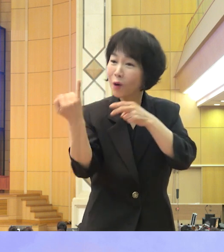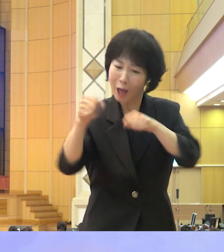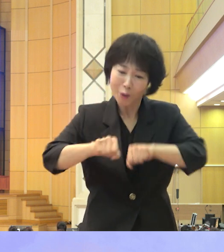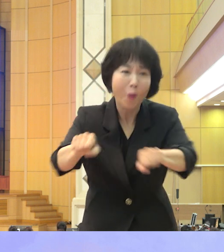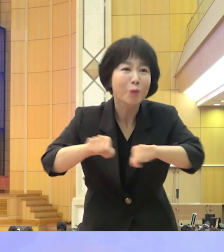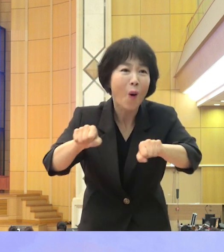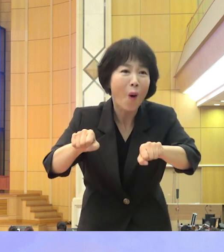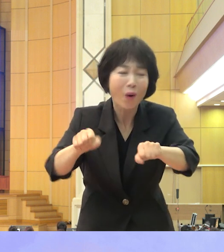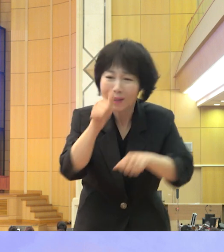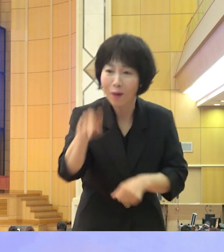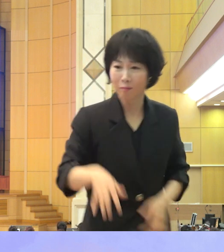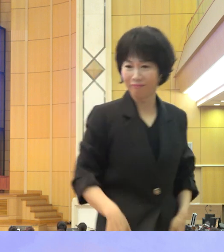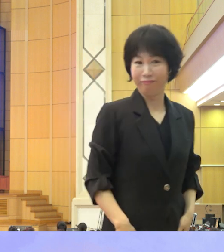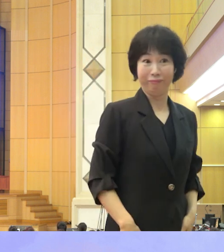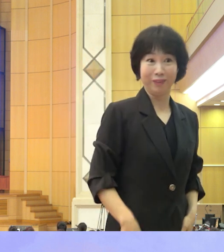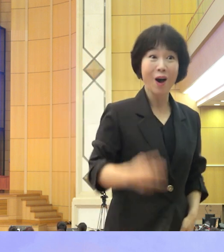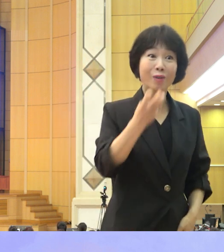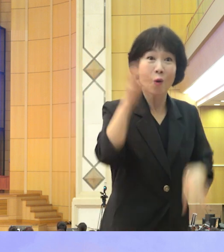계시더라고요.